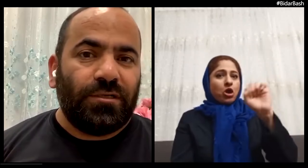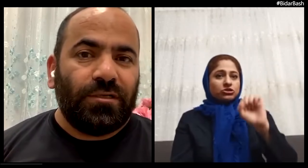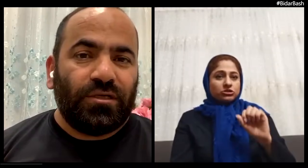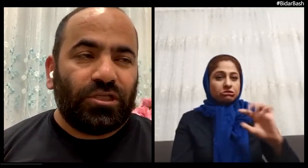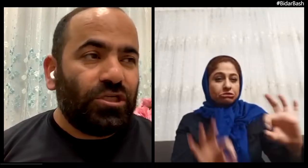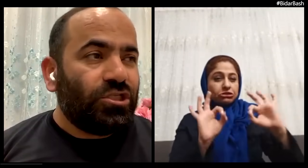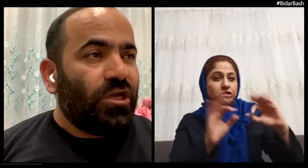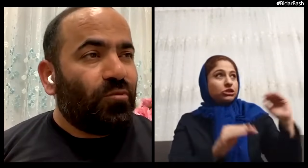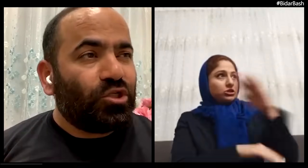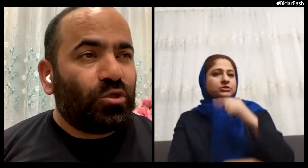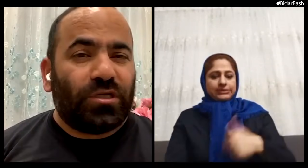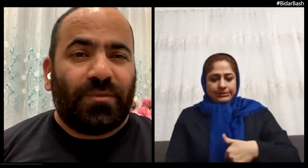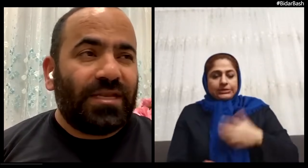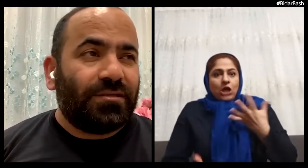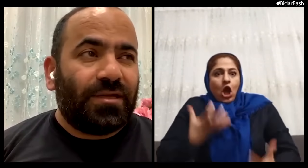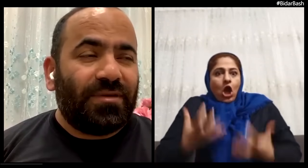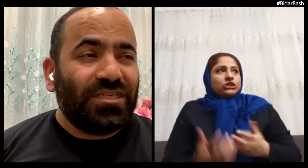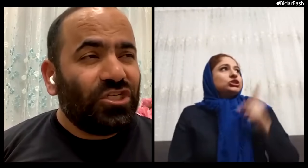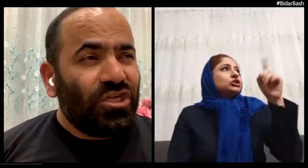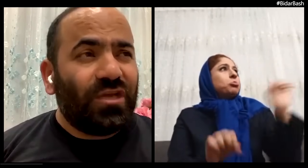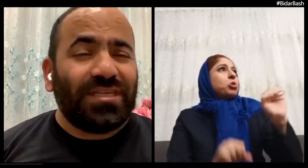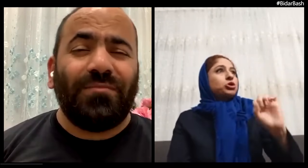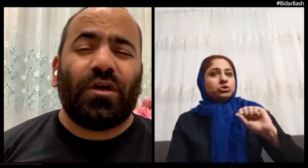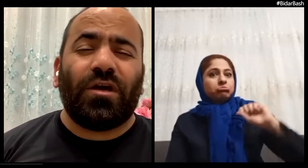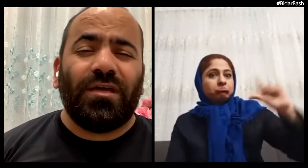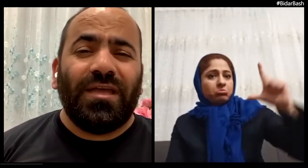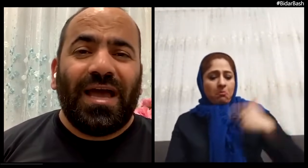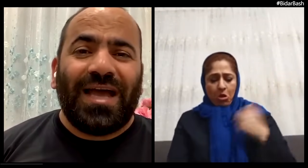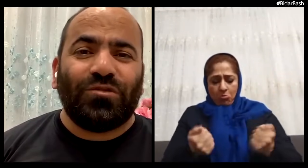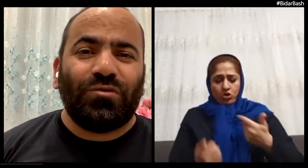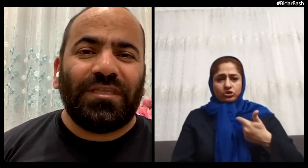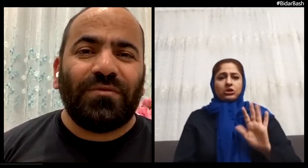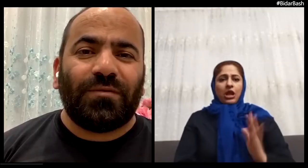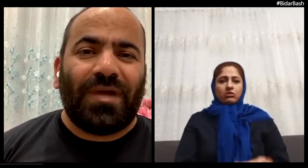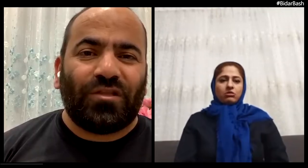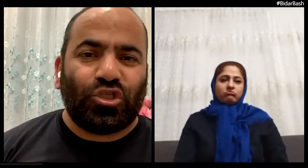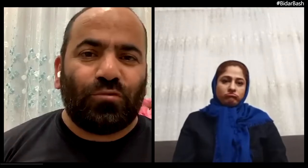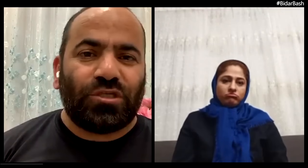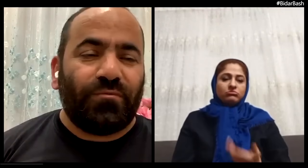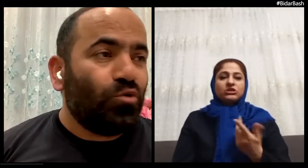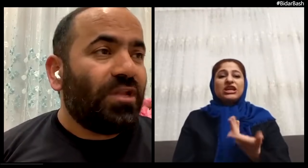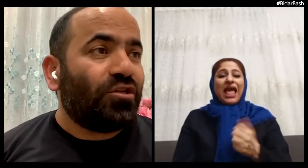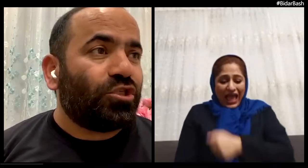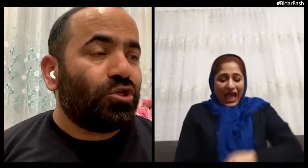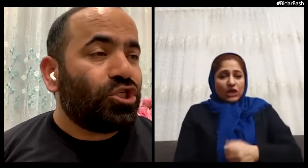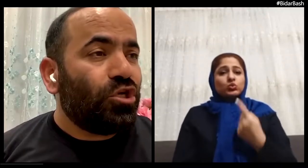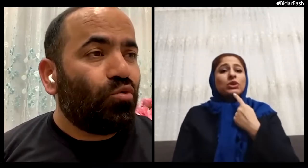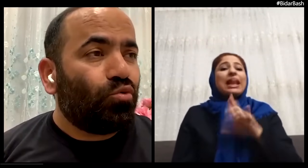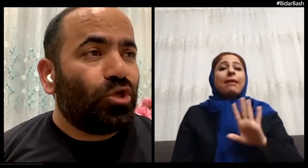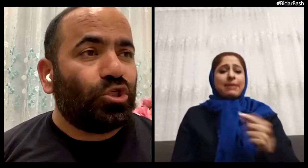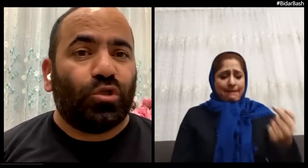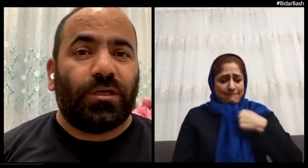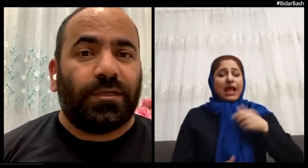میگیری که این چرا این ماشین رو داره من ندارم، اصلا چرا این اصلا نمیگه. آخه حسود نمیگه من داشته باشم، میگه اون نداشته باشه،